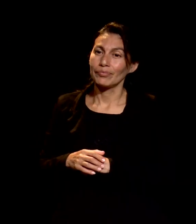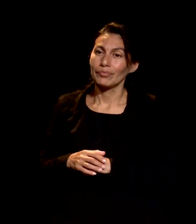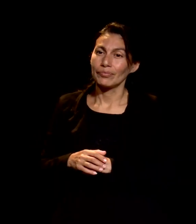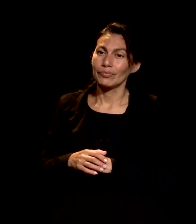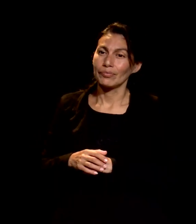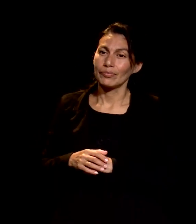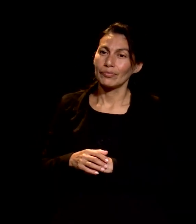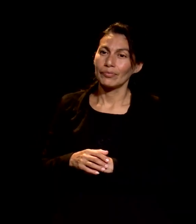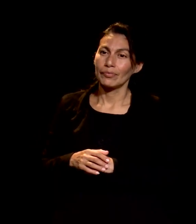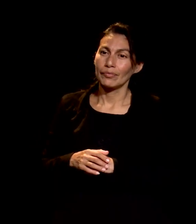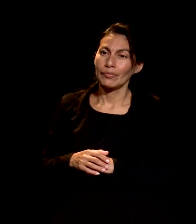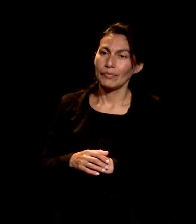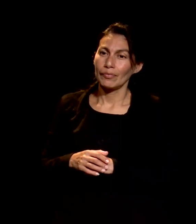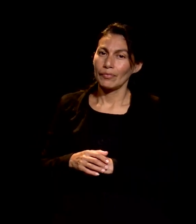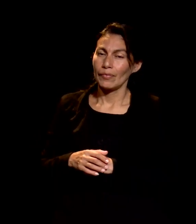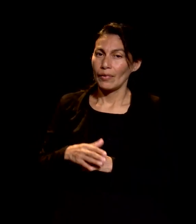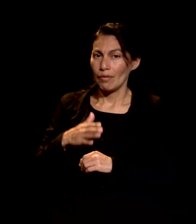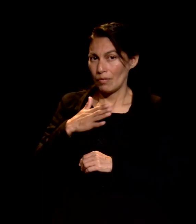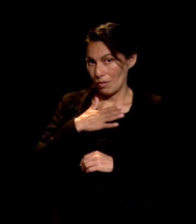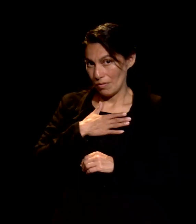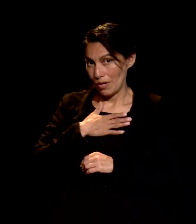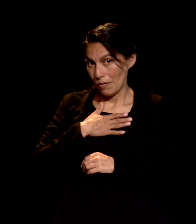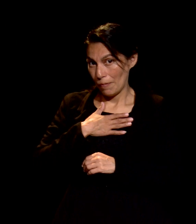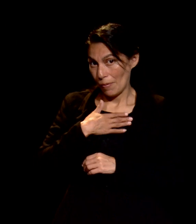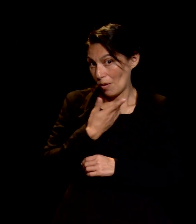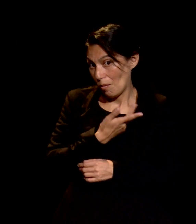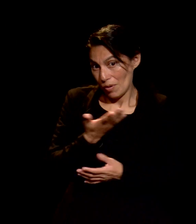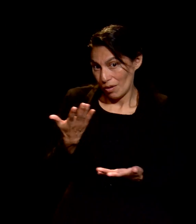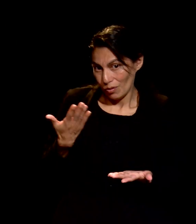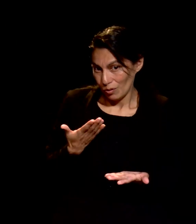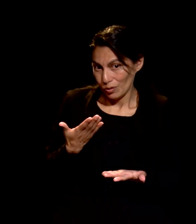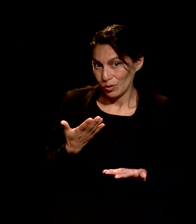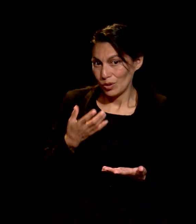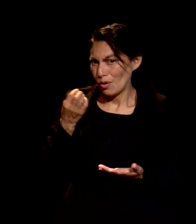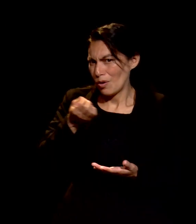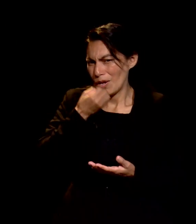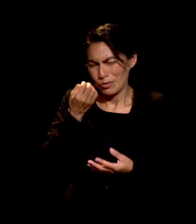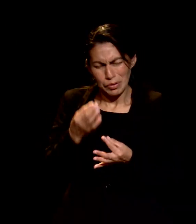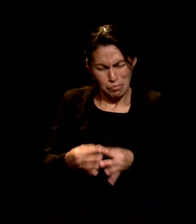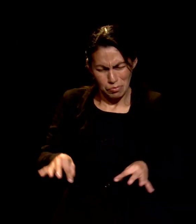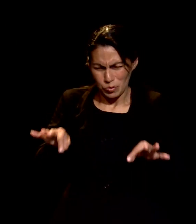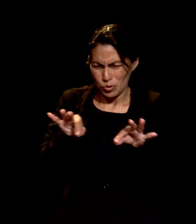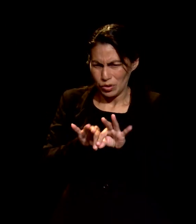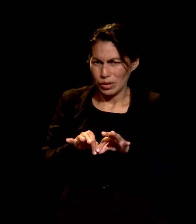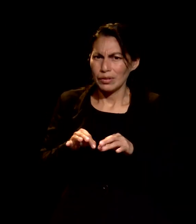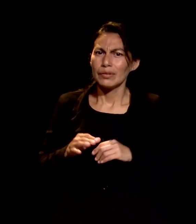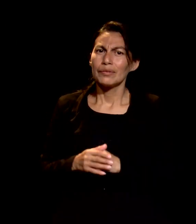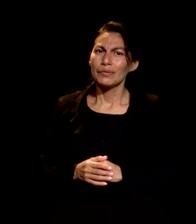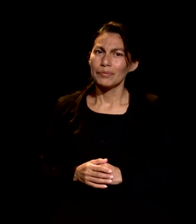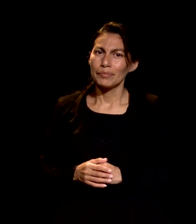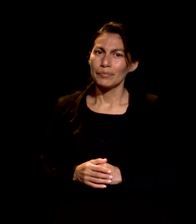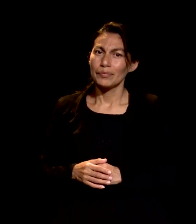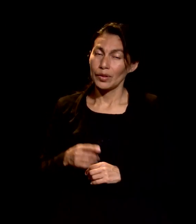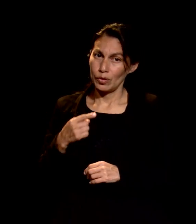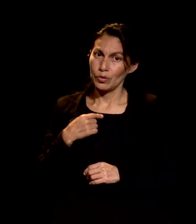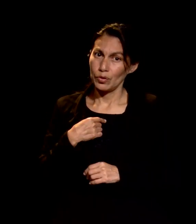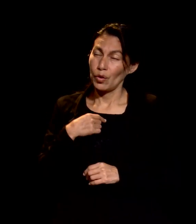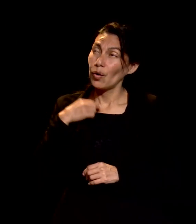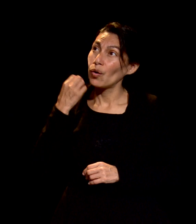como siempre porque para mí o creo que para todos nosotros la oración pues es algo imprescindible absolutamente